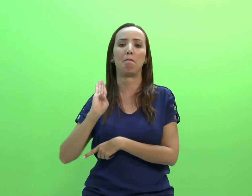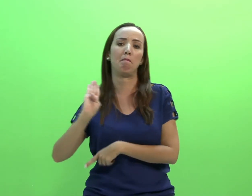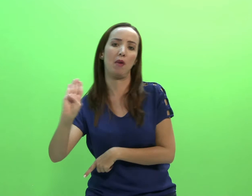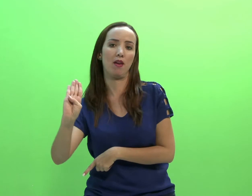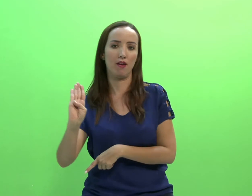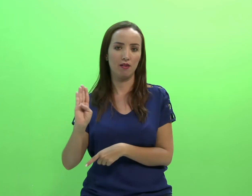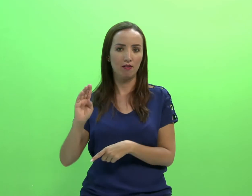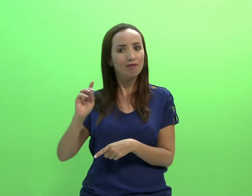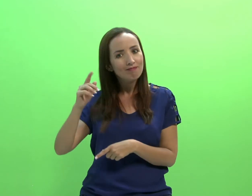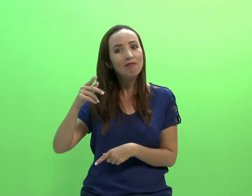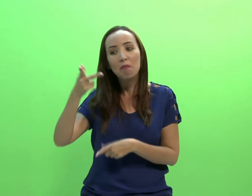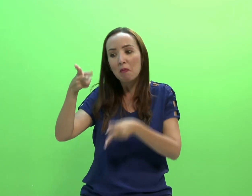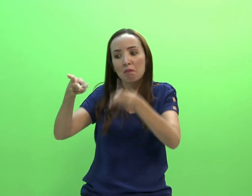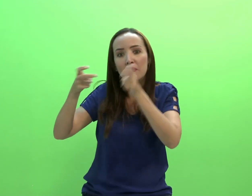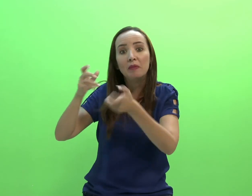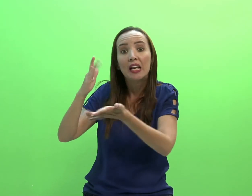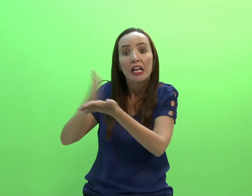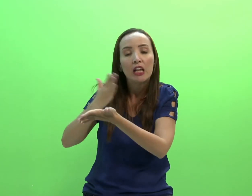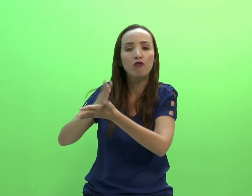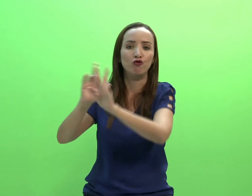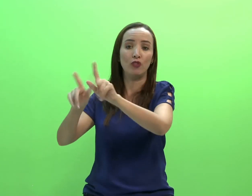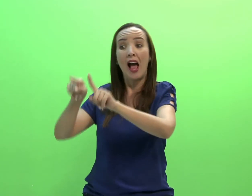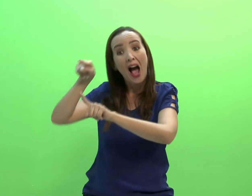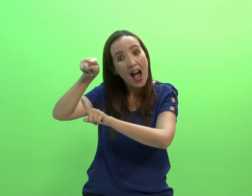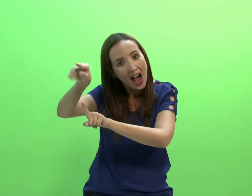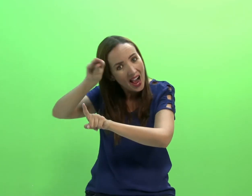outro documento, aquisição da linguagem, aí você coloca B.